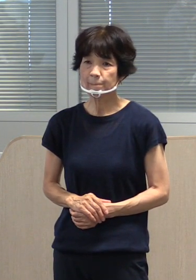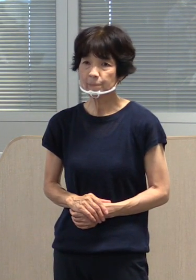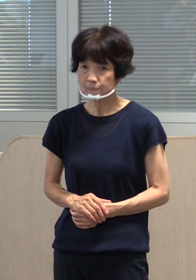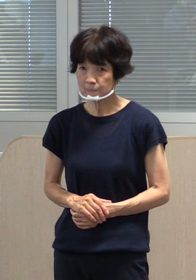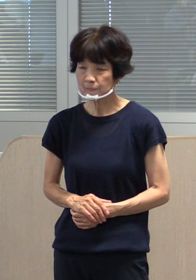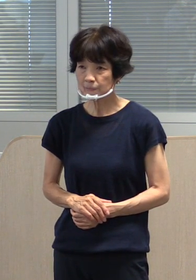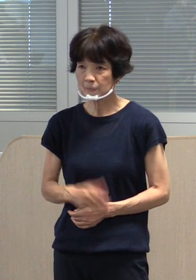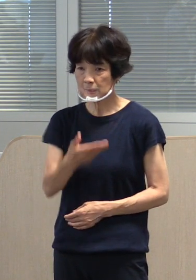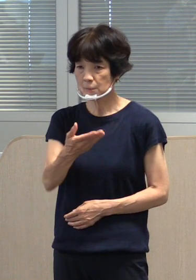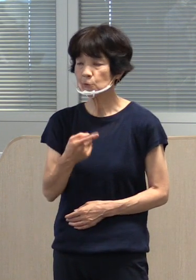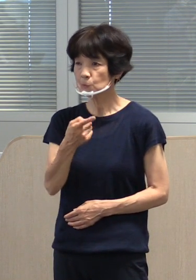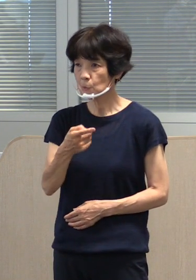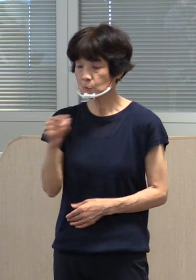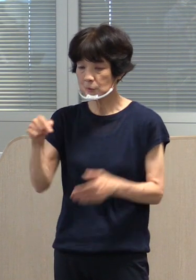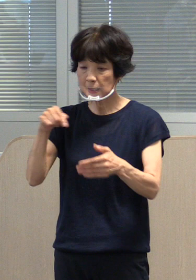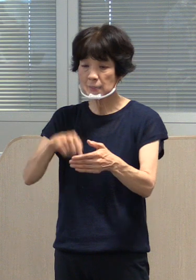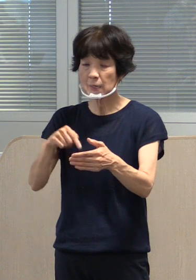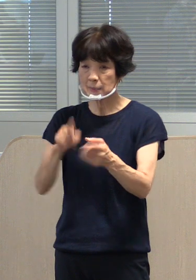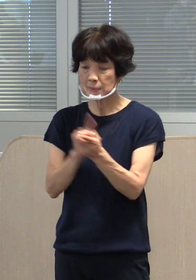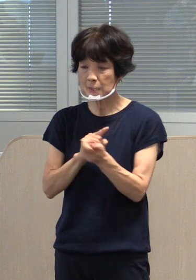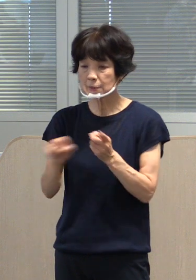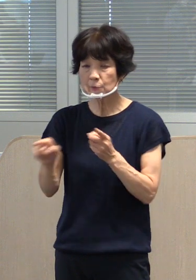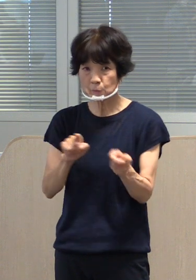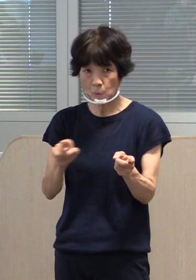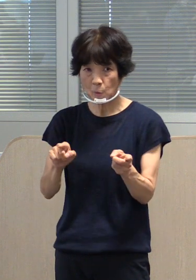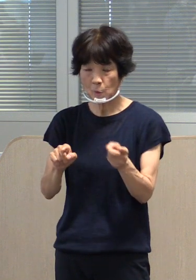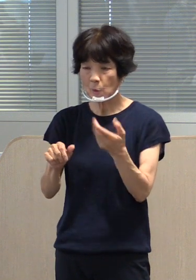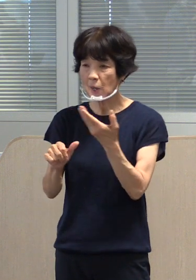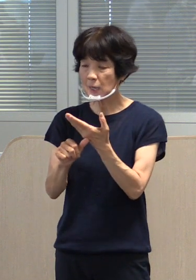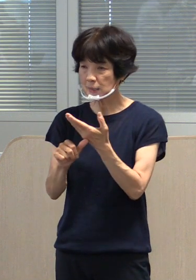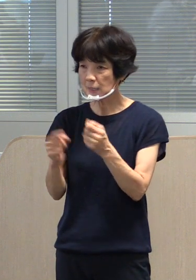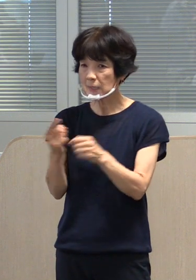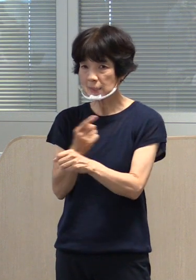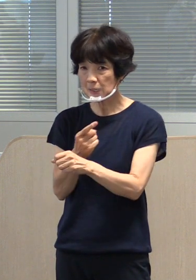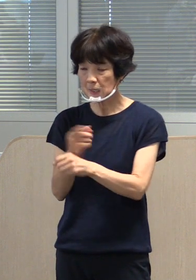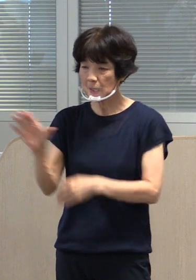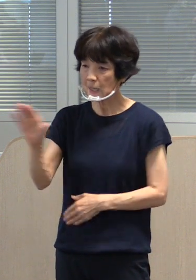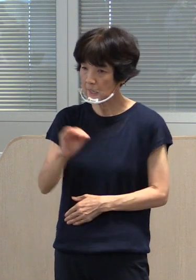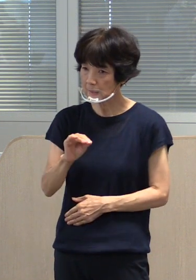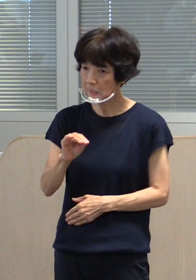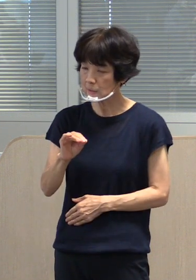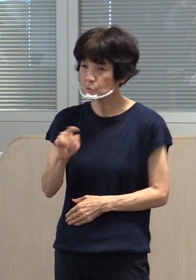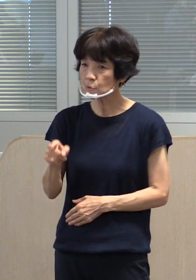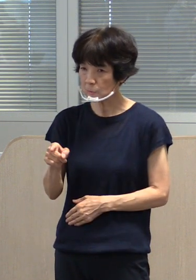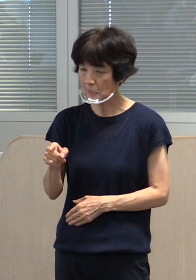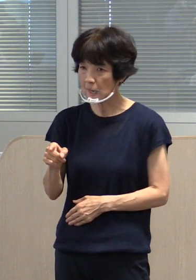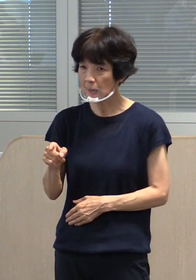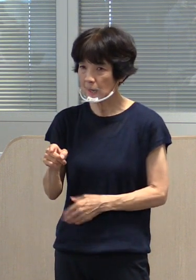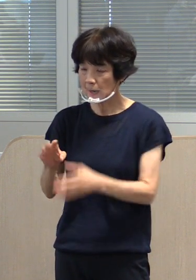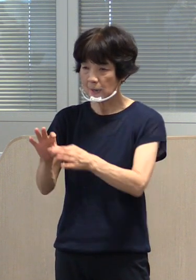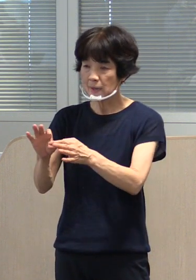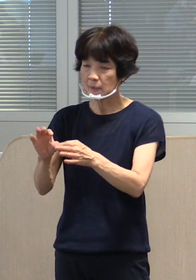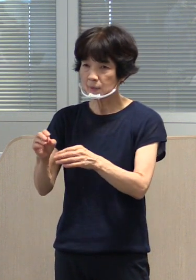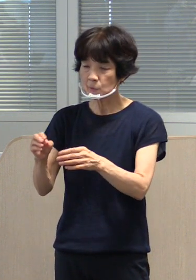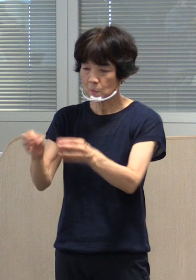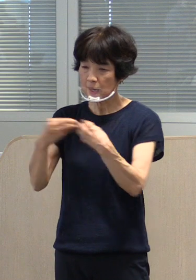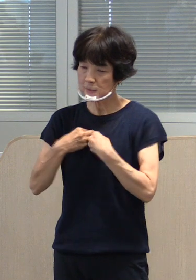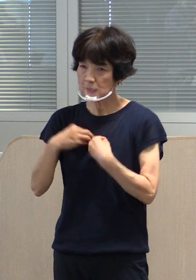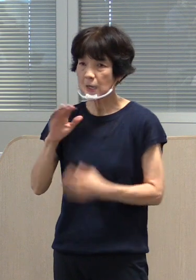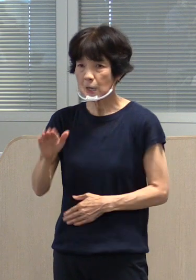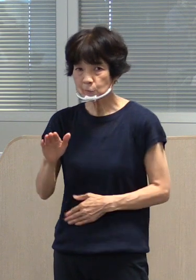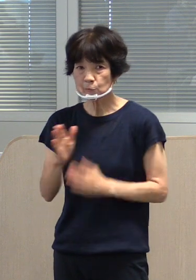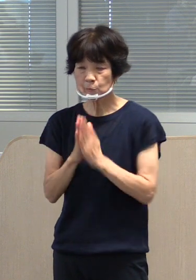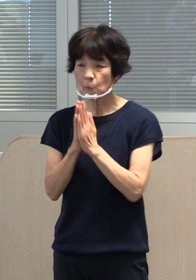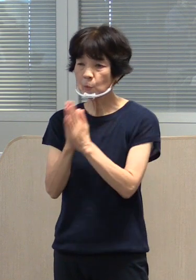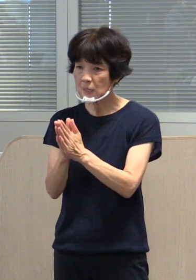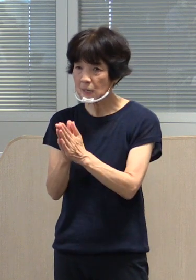そういった中では今回の対策も県外由来が多いから人流を抑制するお願いベースということがあると